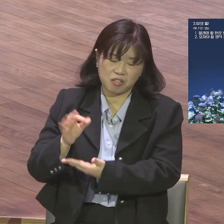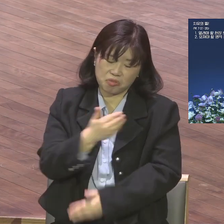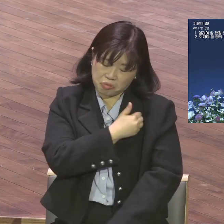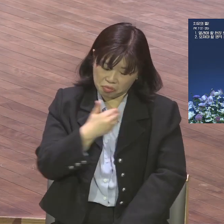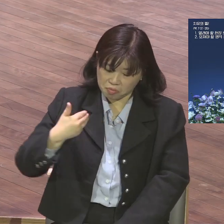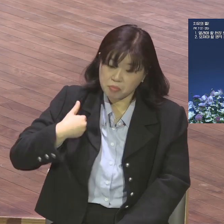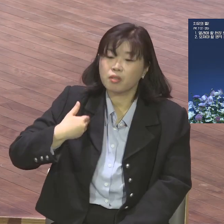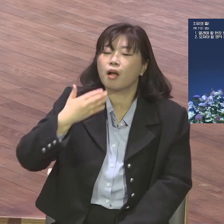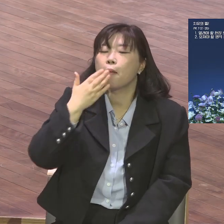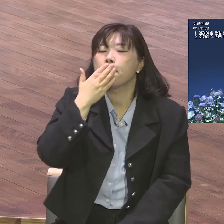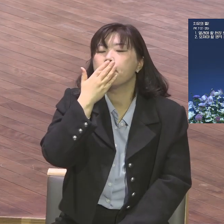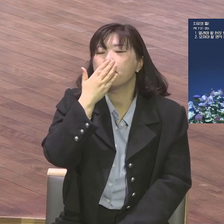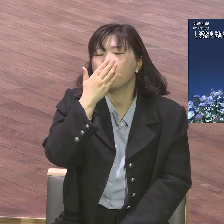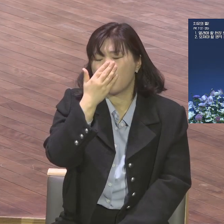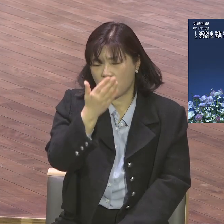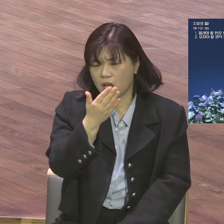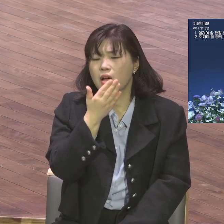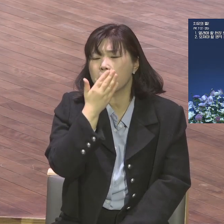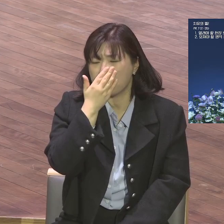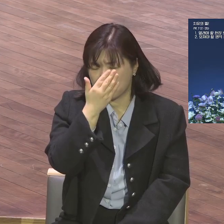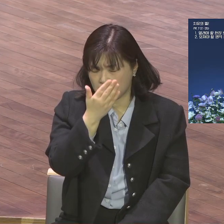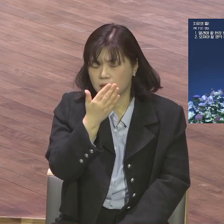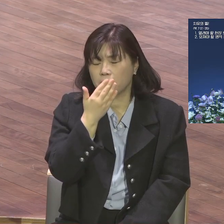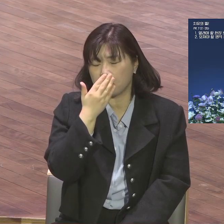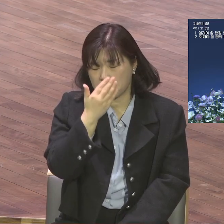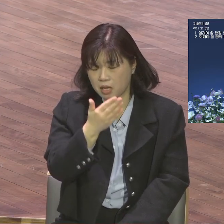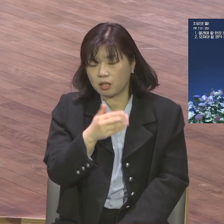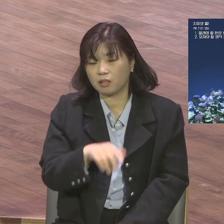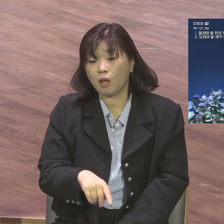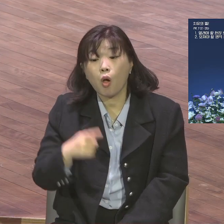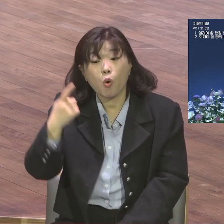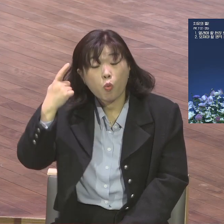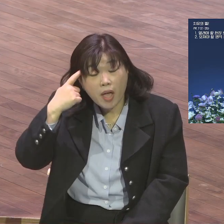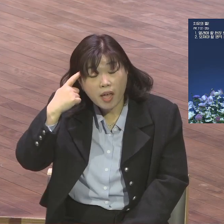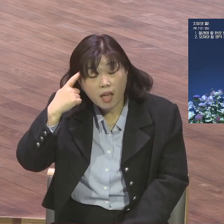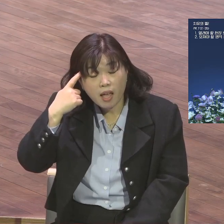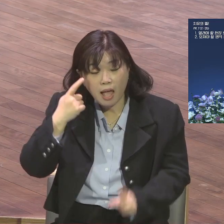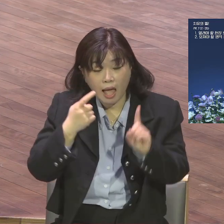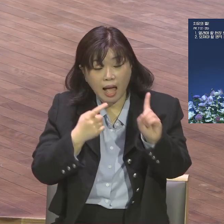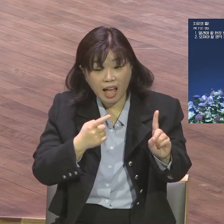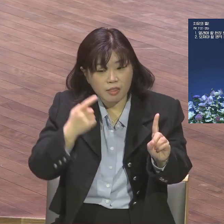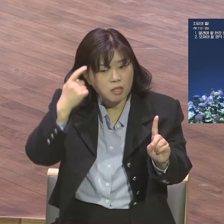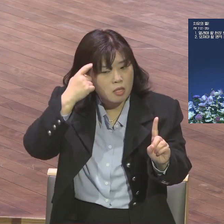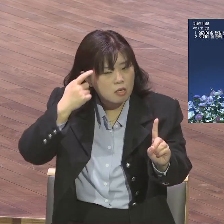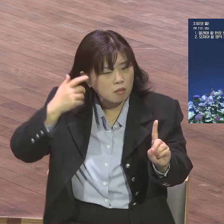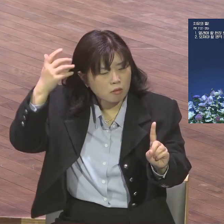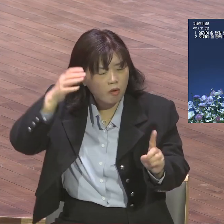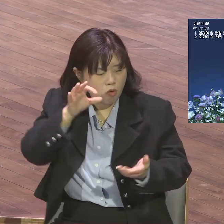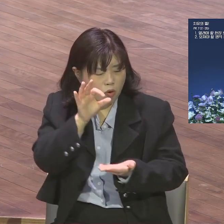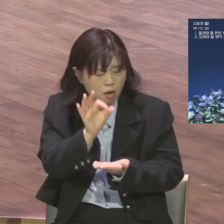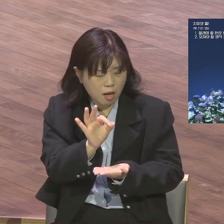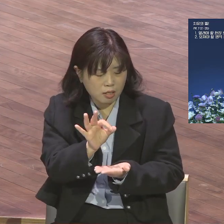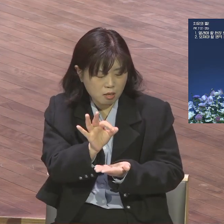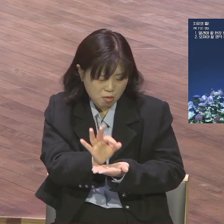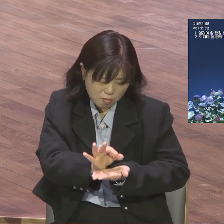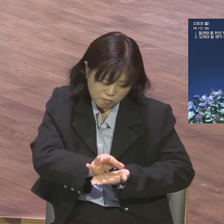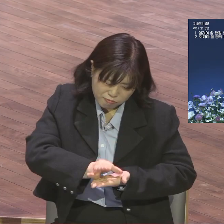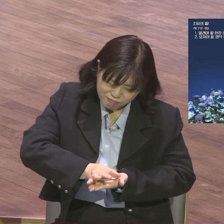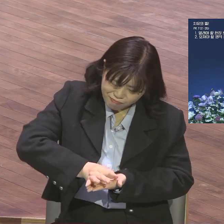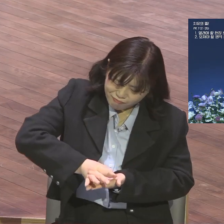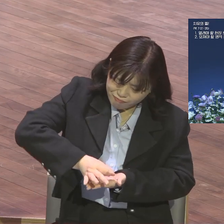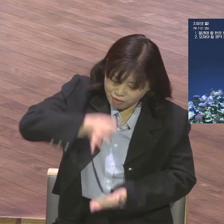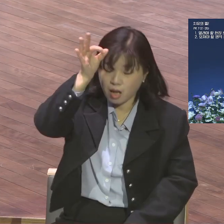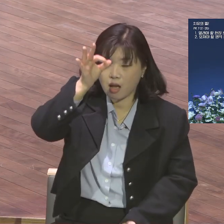모든 경비의 값어치가 충분히 있다고 생각합니다. 왜냐하면 한 영혼의 가치는 이 세상의